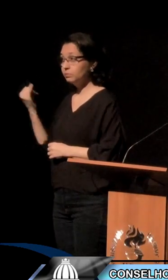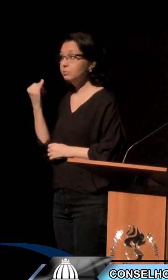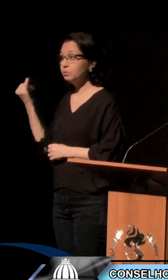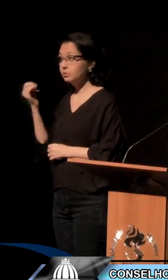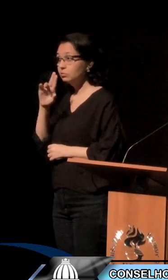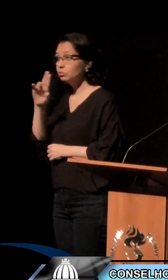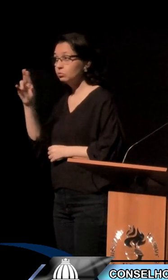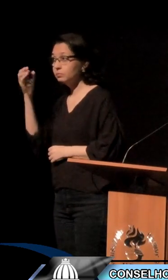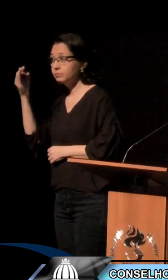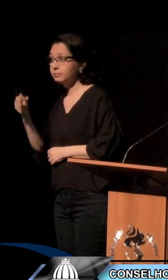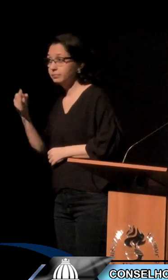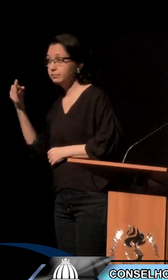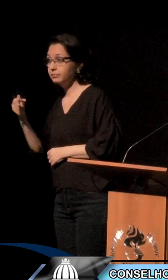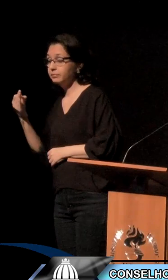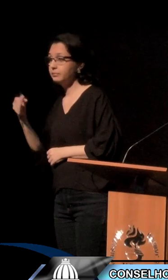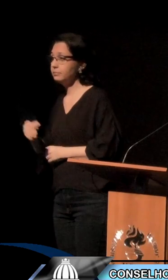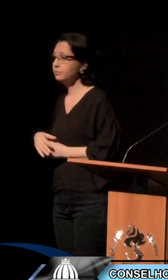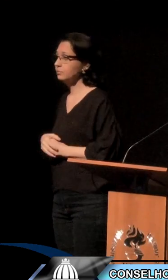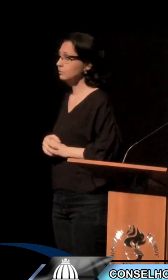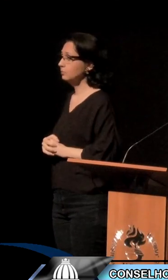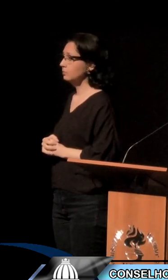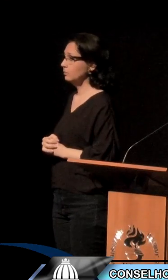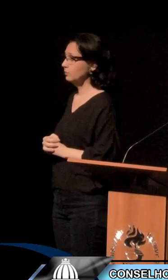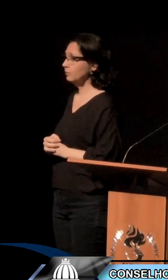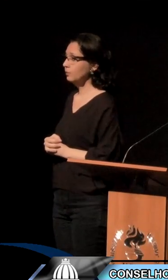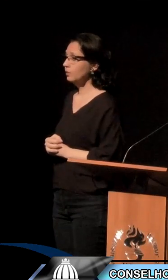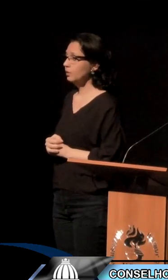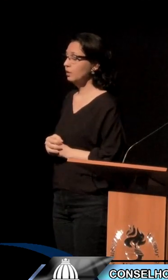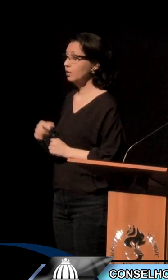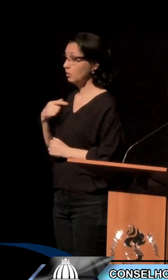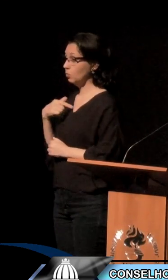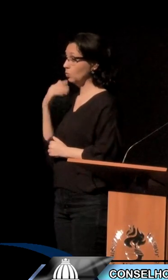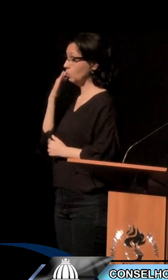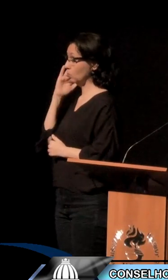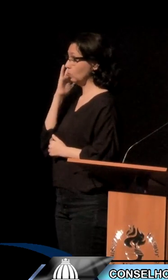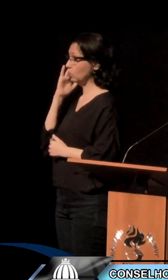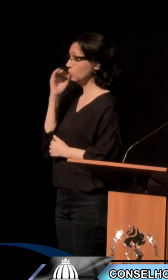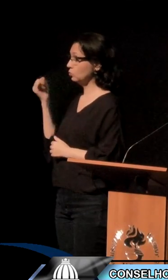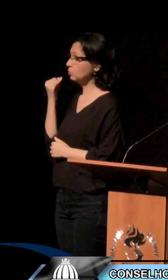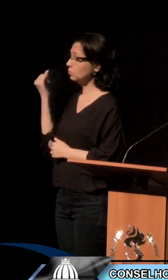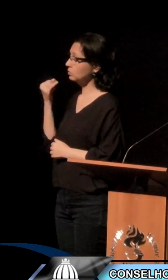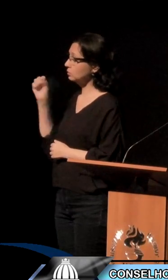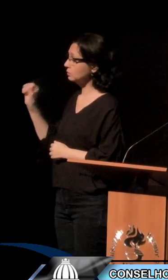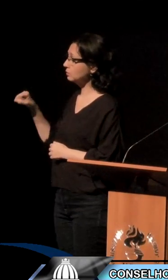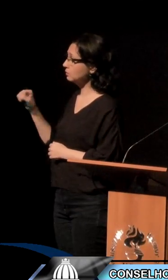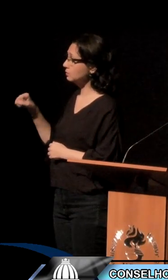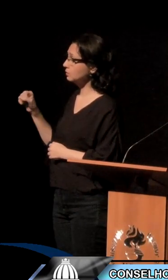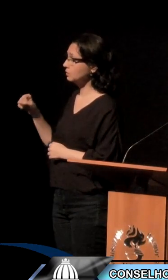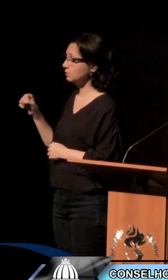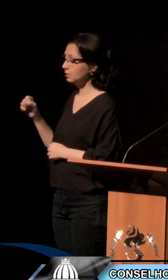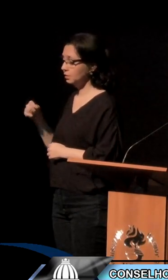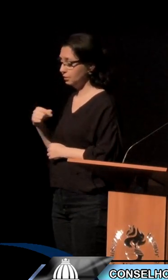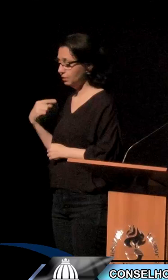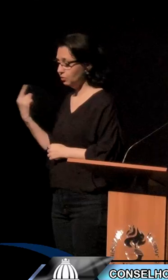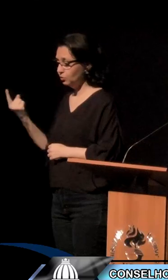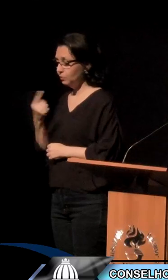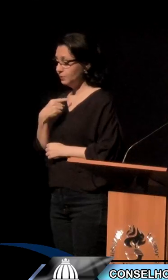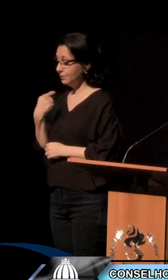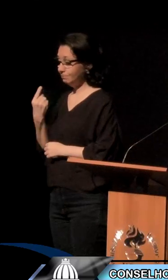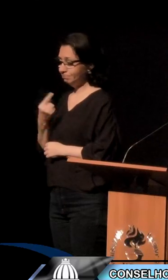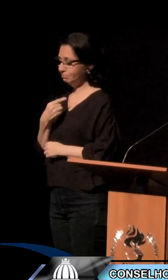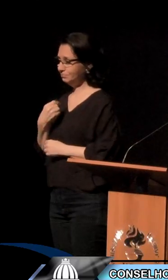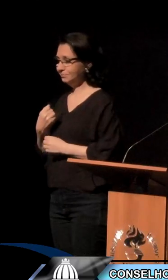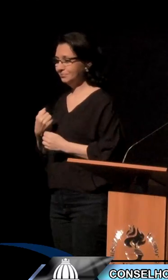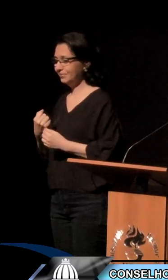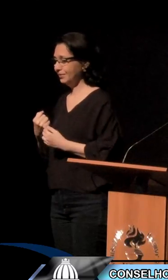assim Acho que dá a gente começa a ter um pouco mais de garantia Na continuidade